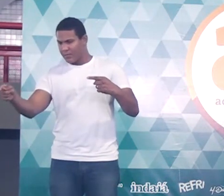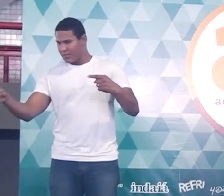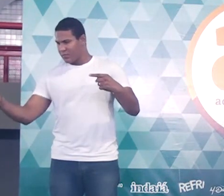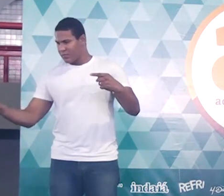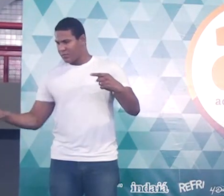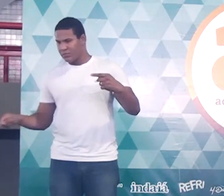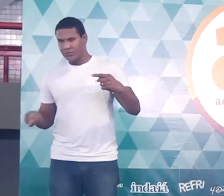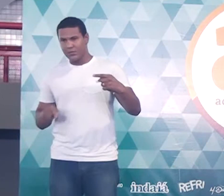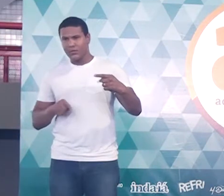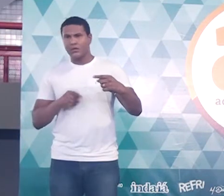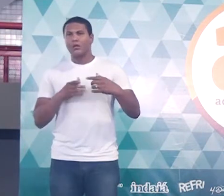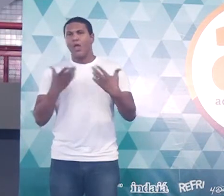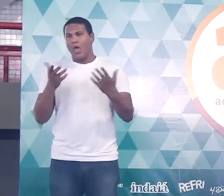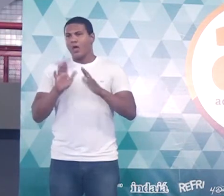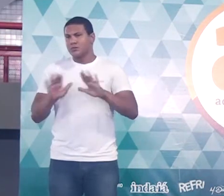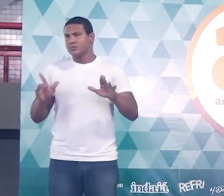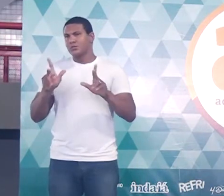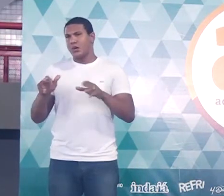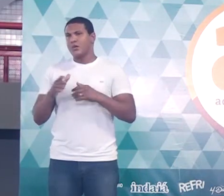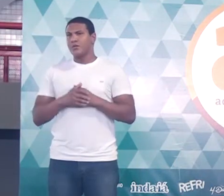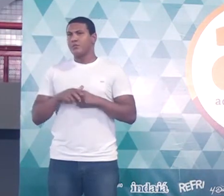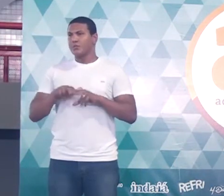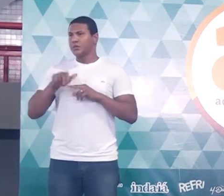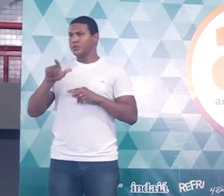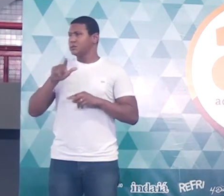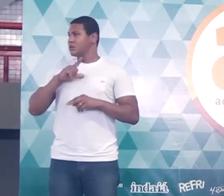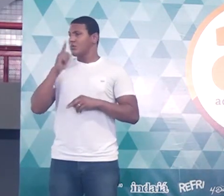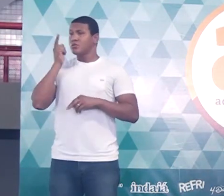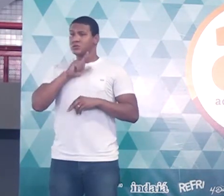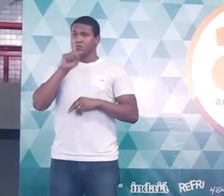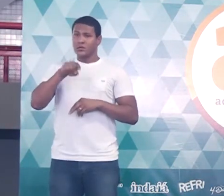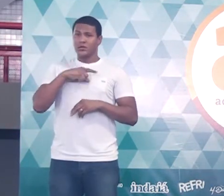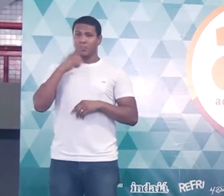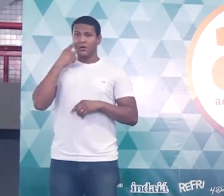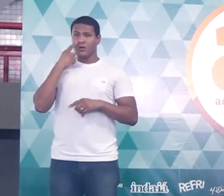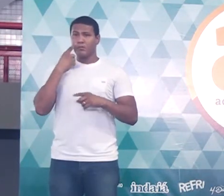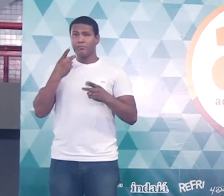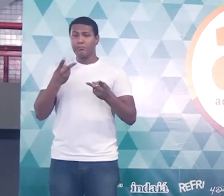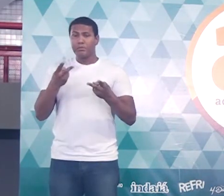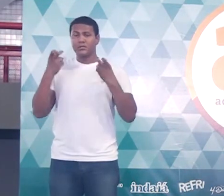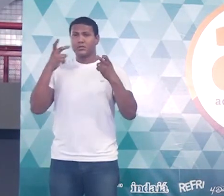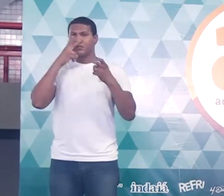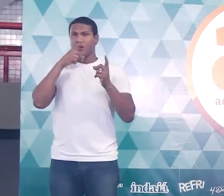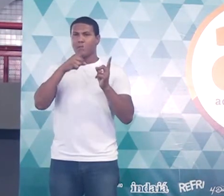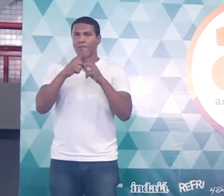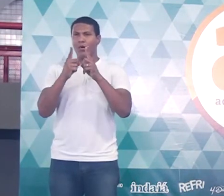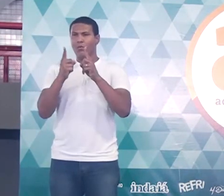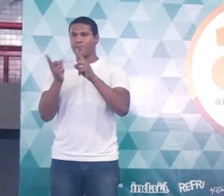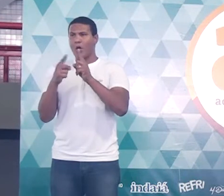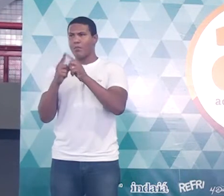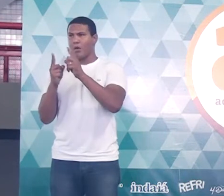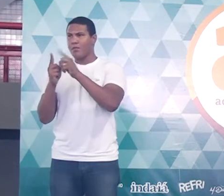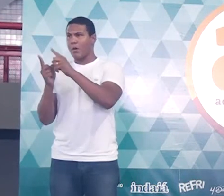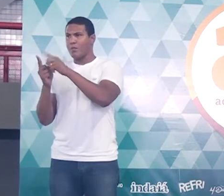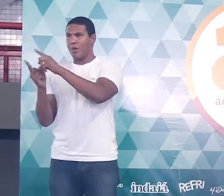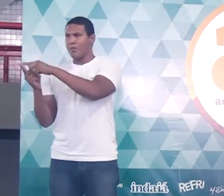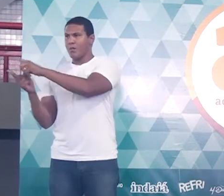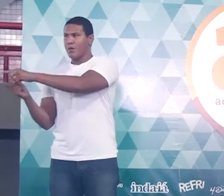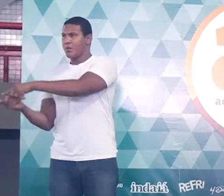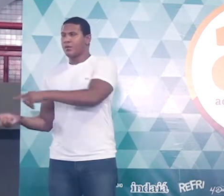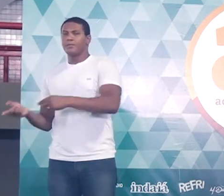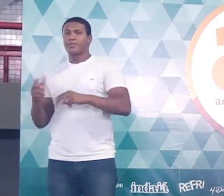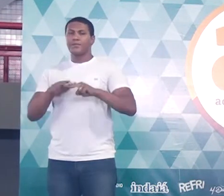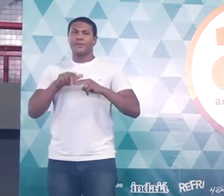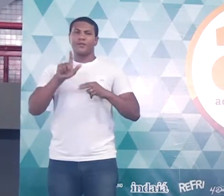efeito dominó ele é utilizado para entender a condução, porque ele passa de partícula em partícula. Pergunta aos futuros doutores.